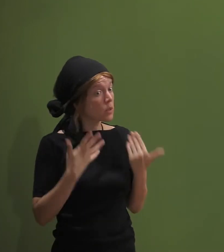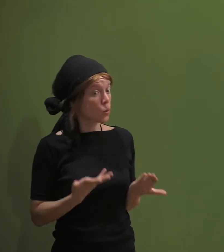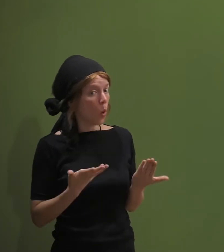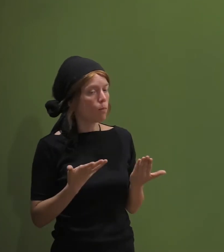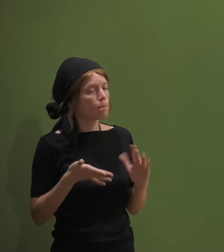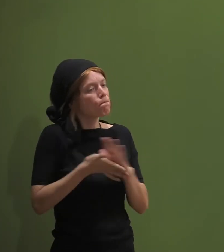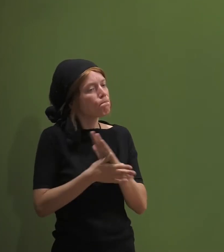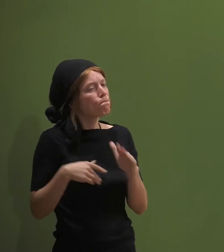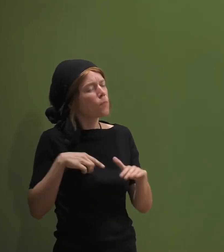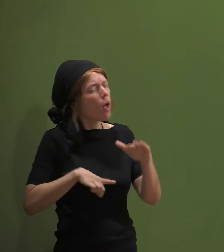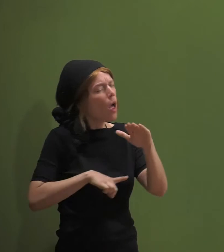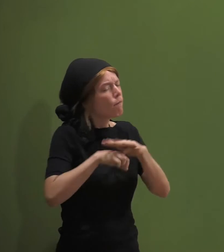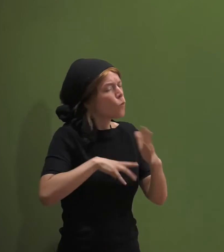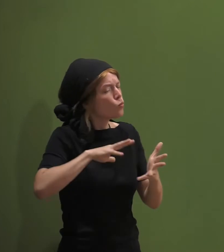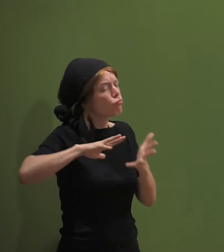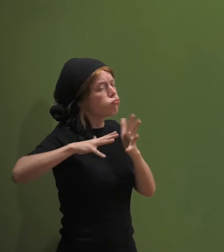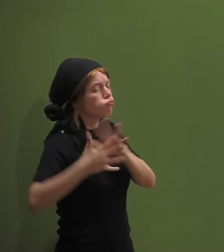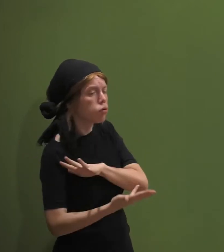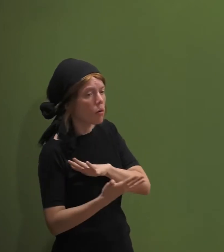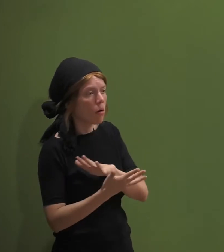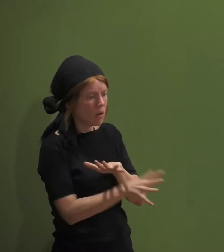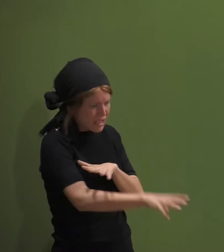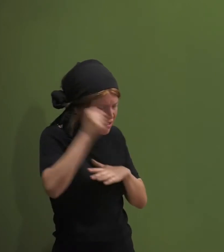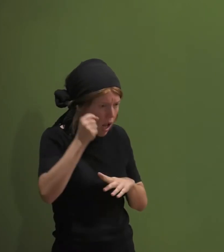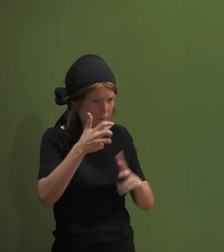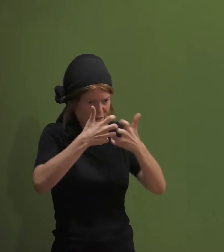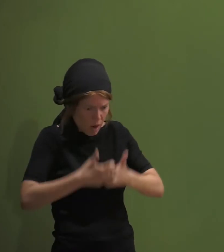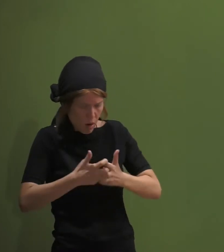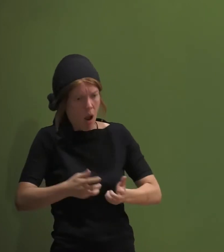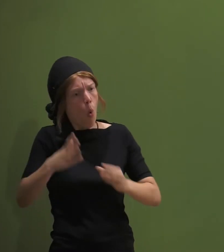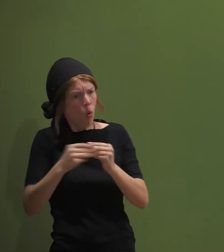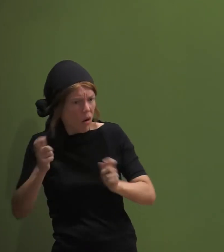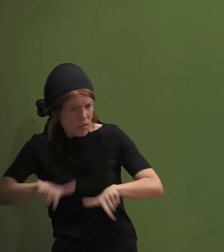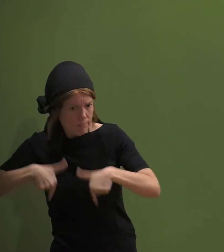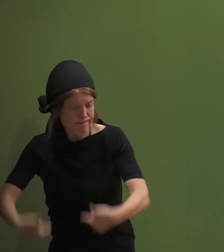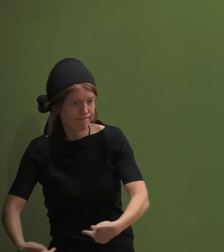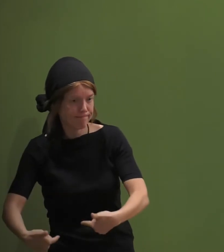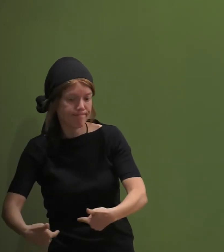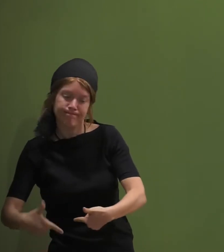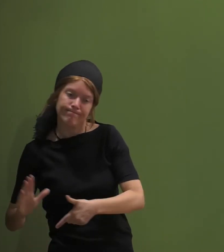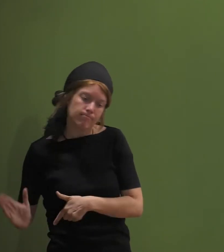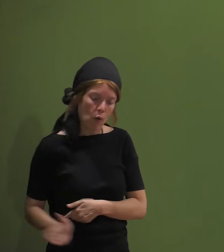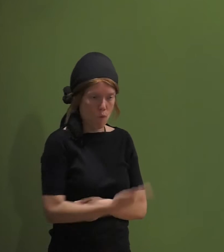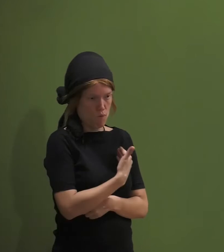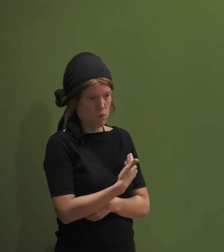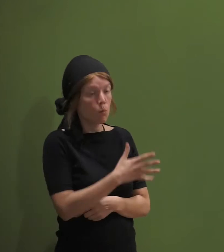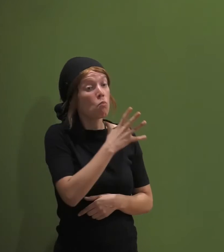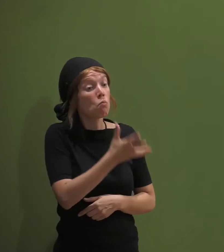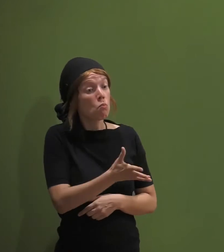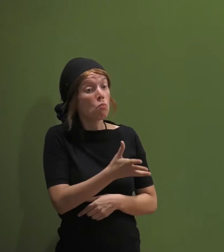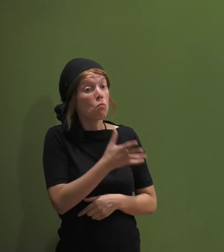tanto, de evolucionar desde la economía de extraer, fabricar, vender, usar y tirar, a otra que reduzca estos pasos, al tiempo que